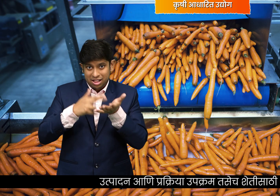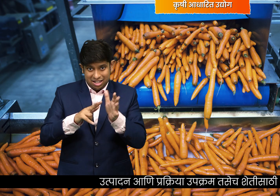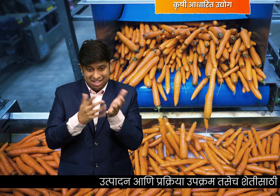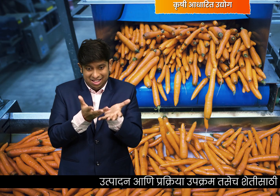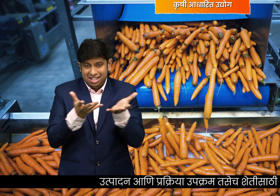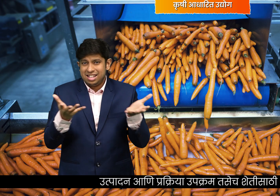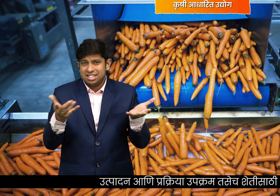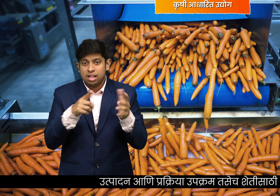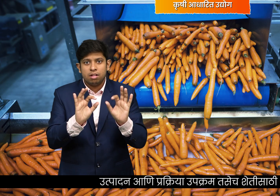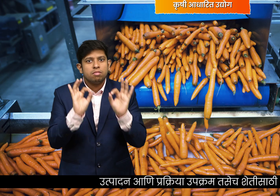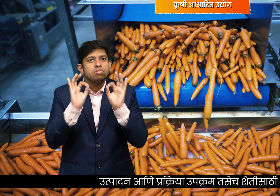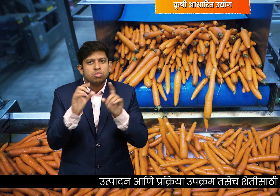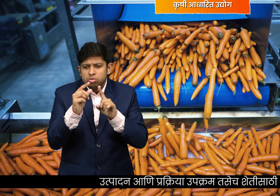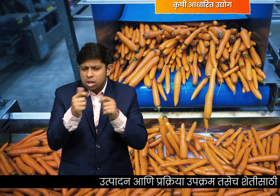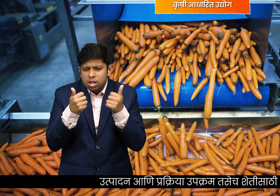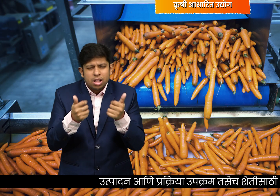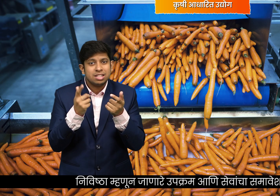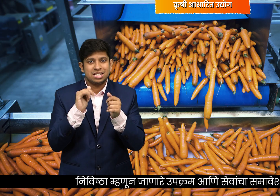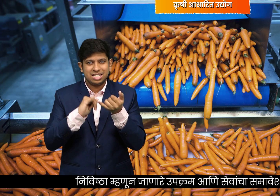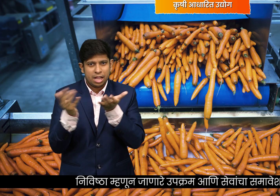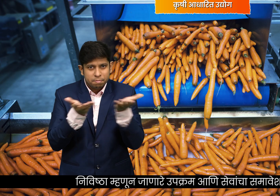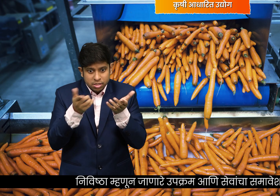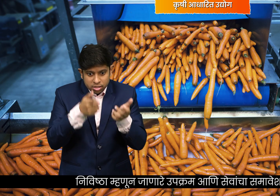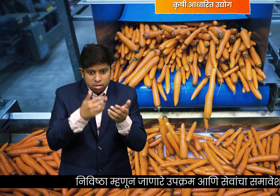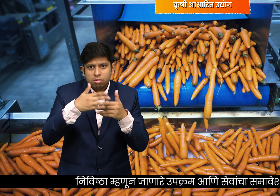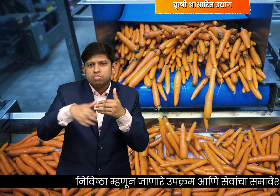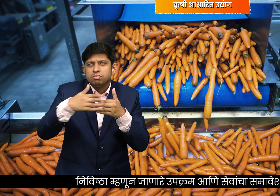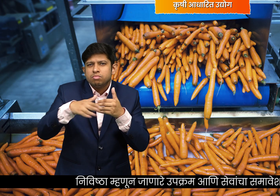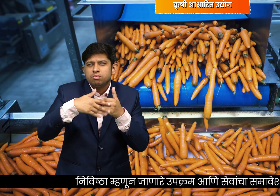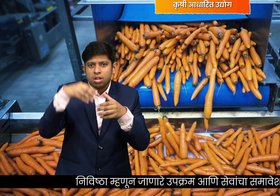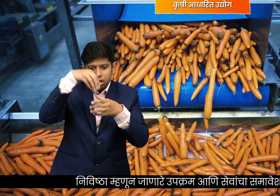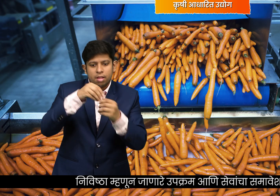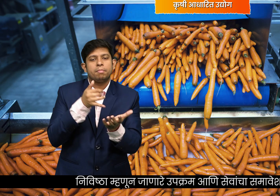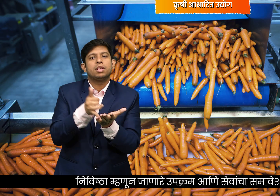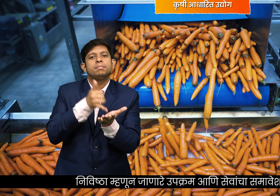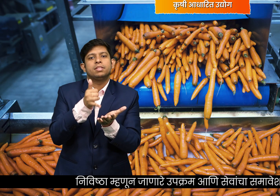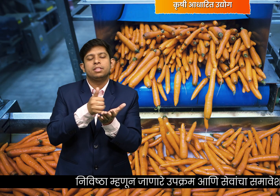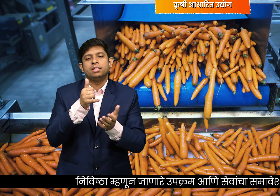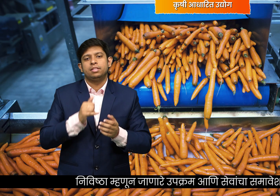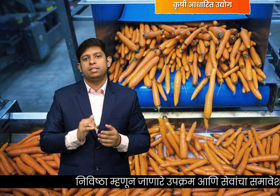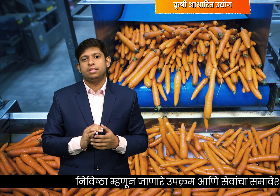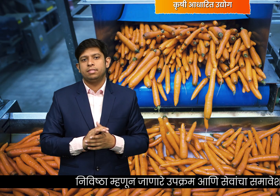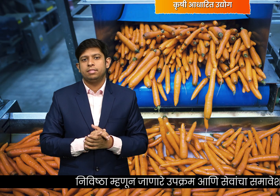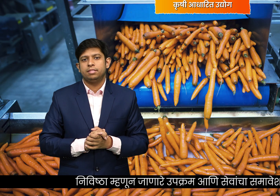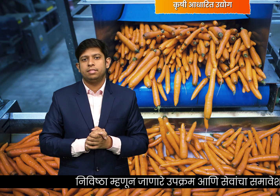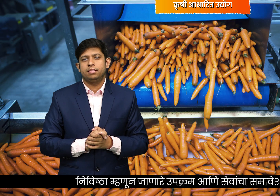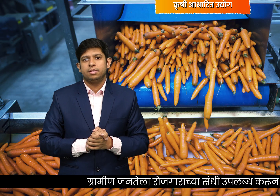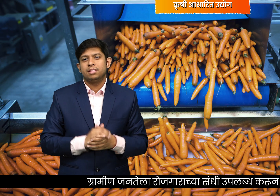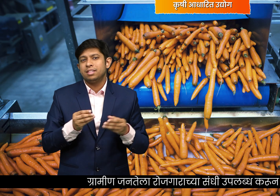उपक्रम तसेच शेतीसाठी निविष्ठा म्हणून जाणारे उपक्रम आणि सेवांचा समावेश आहे.